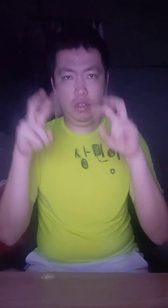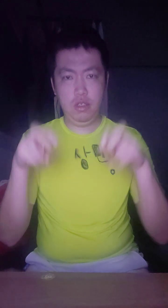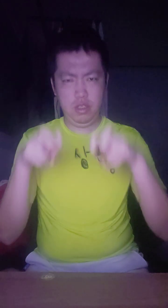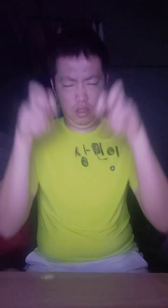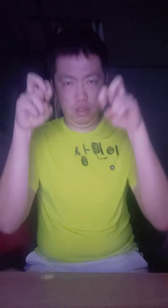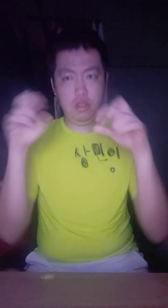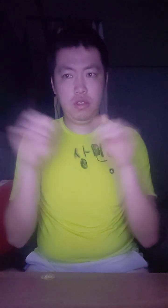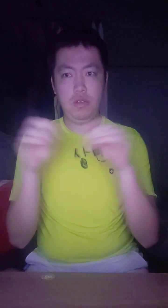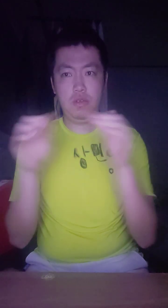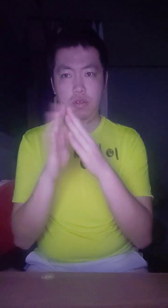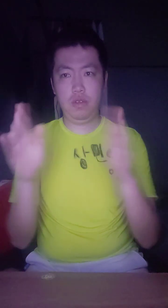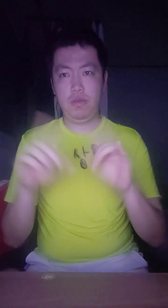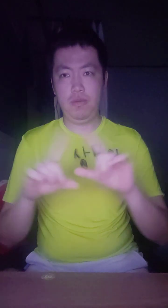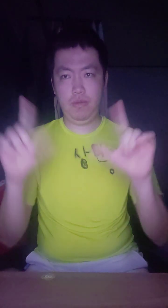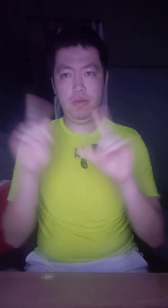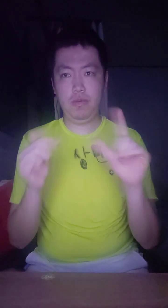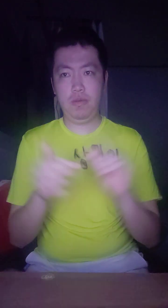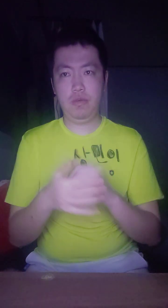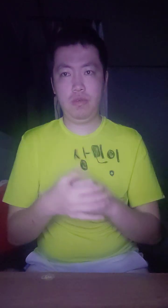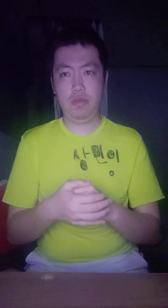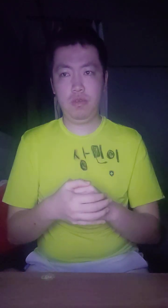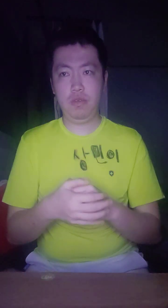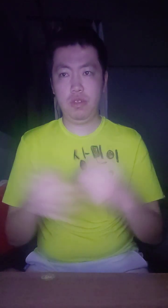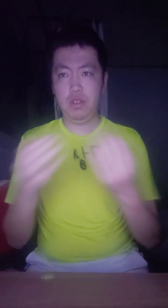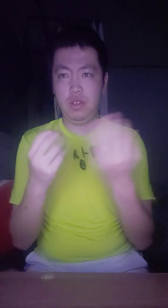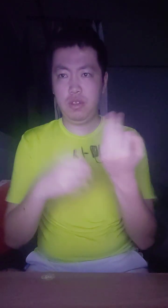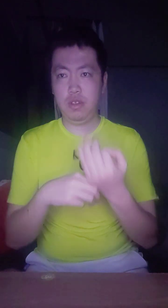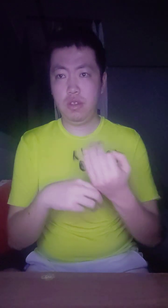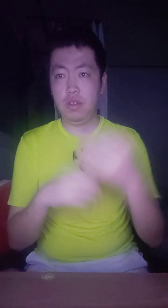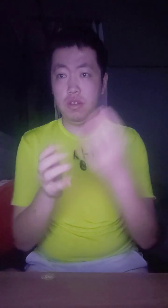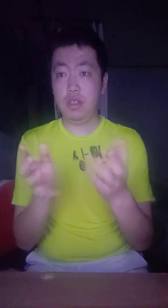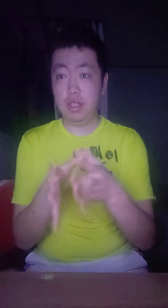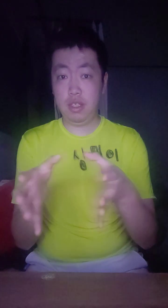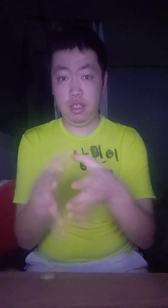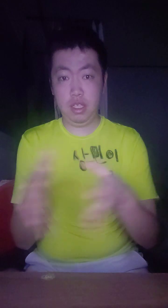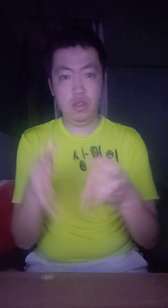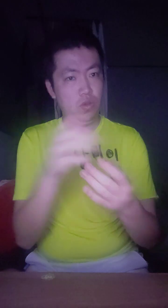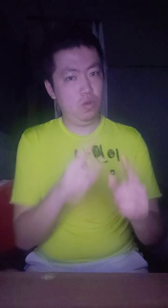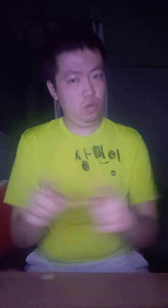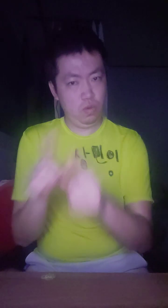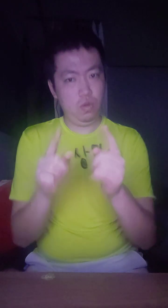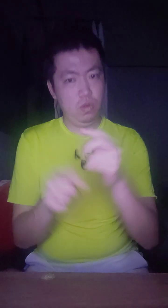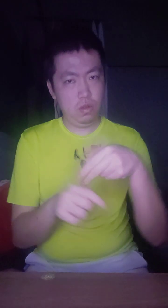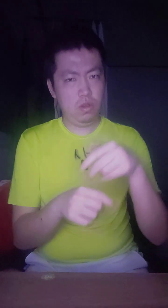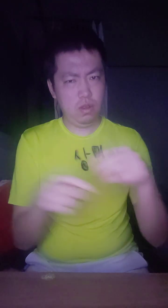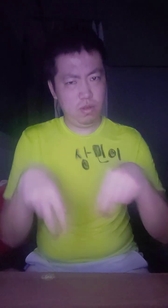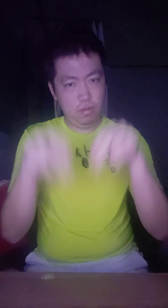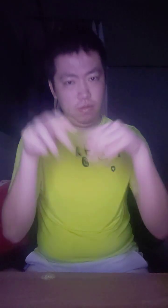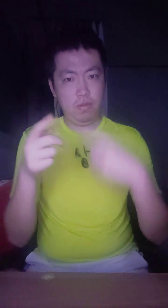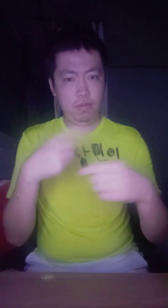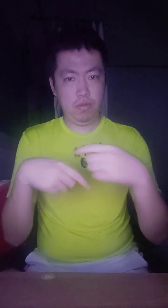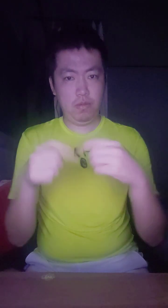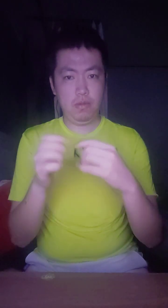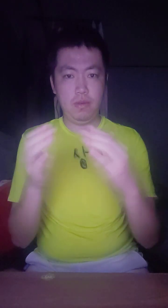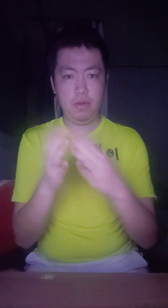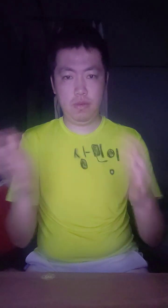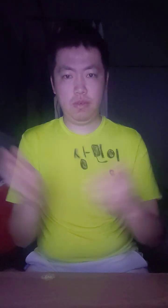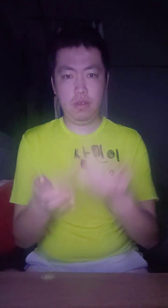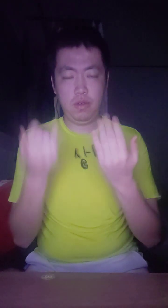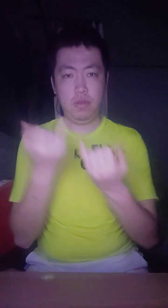정전으로 이어질 가능성이 높습니다. 한전은 15년 이상 된 아파트를 대상으로 전기설비 교체 비용의 일부를 지원하고